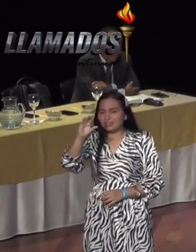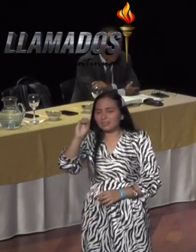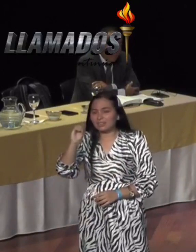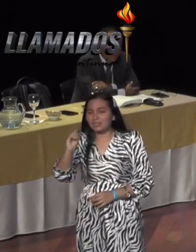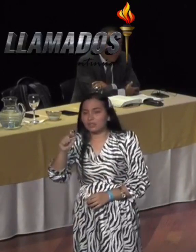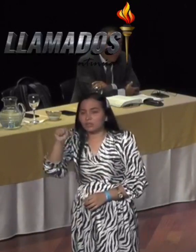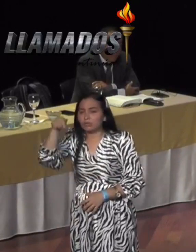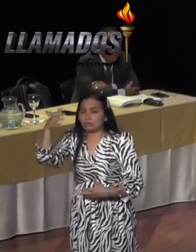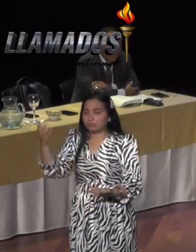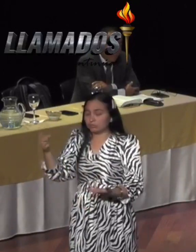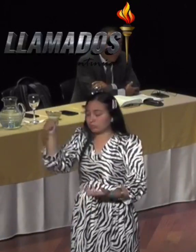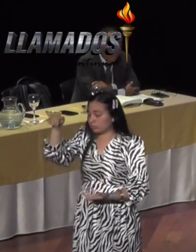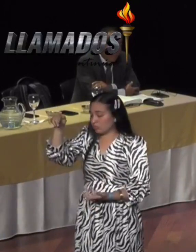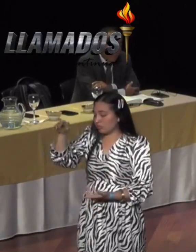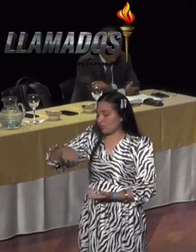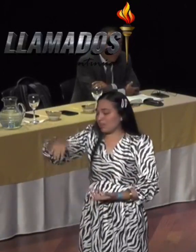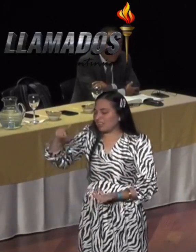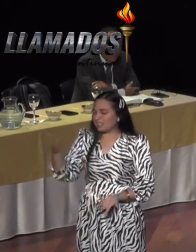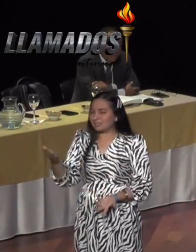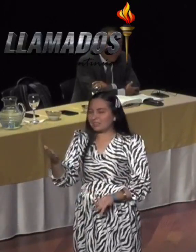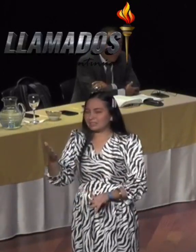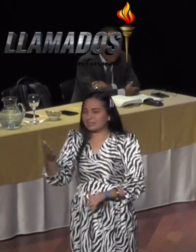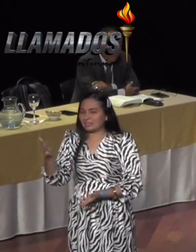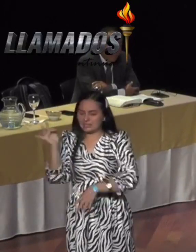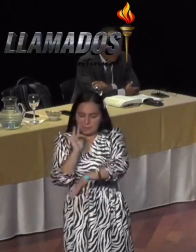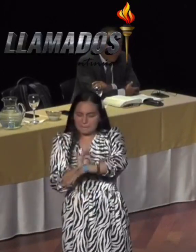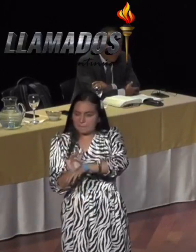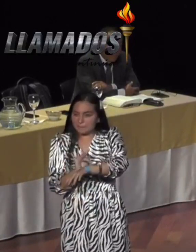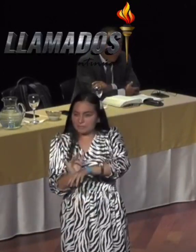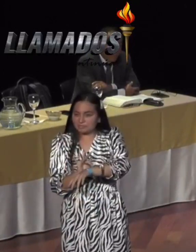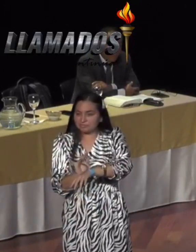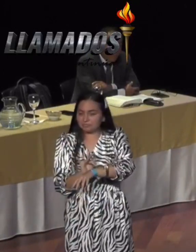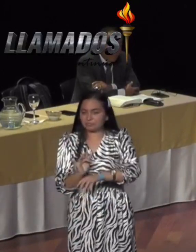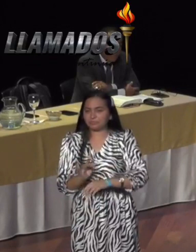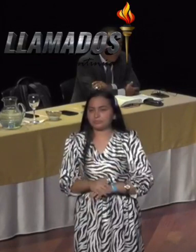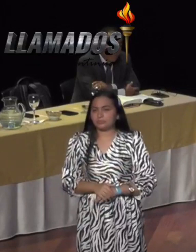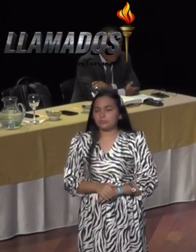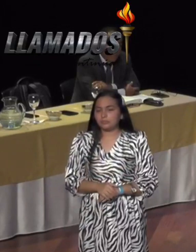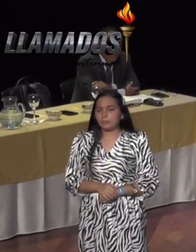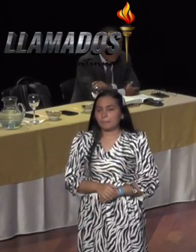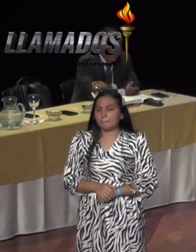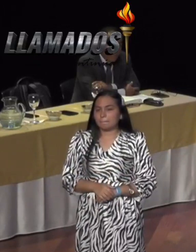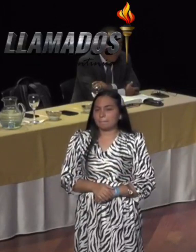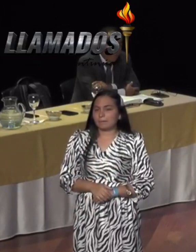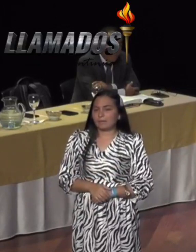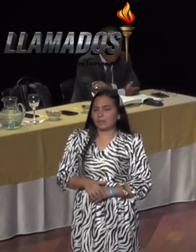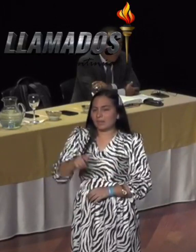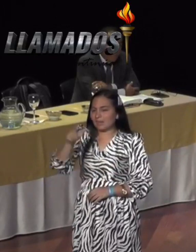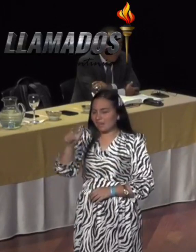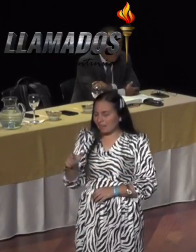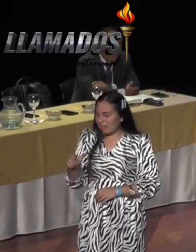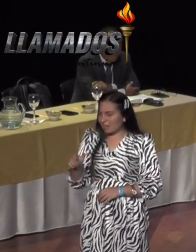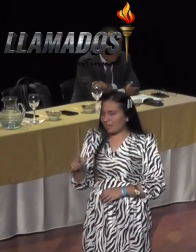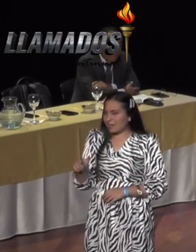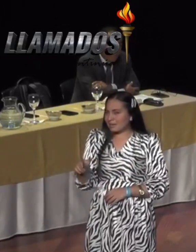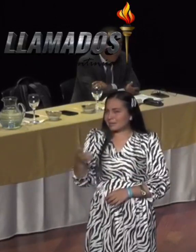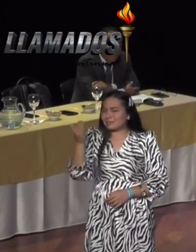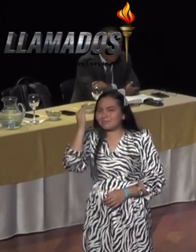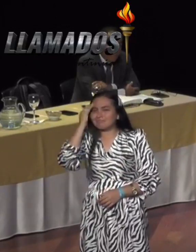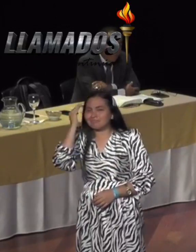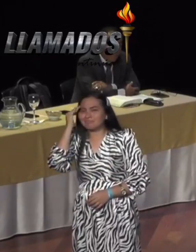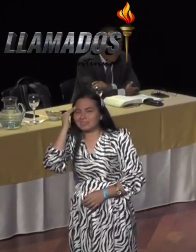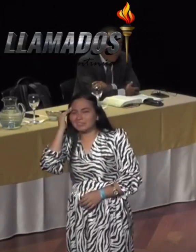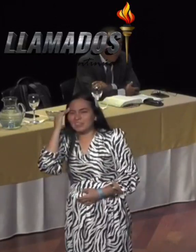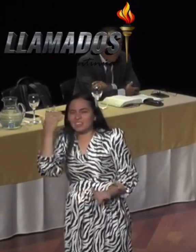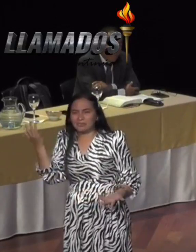eran de piel gruesa y de color oscuro. Y él sabía que los judíos no iban a aceptar a